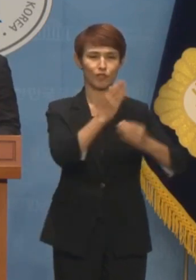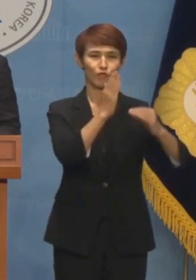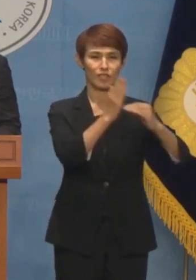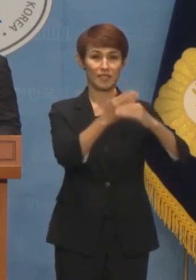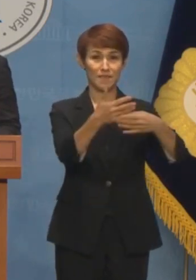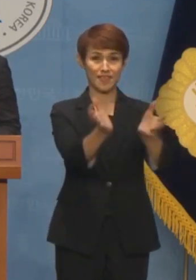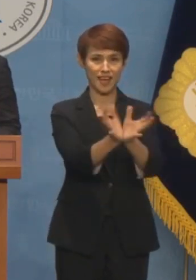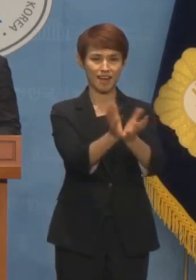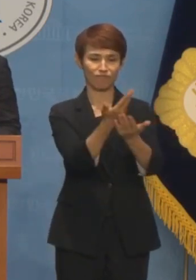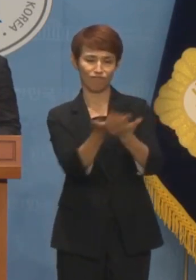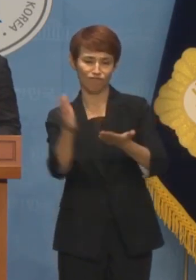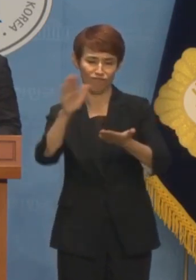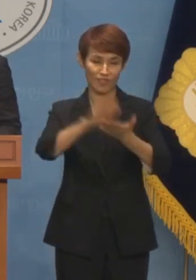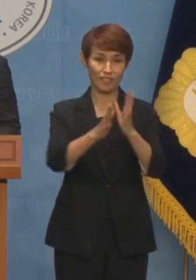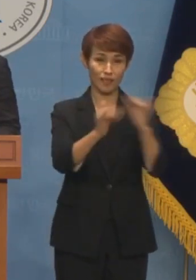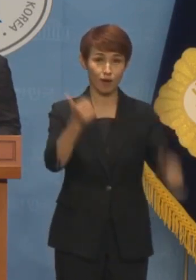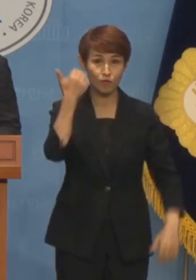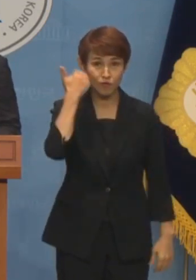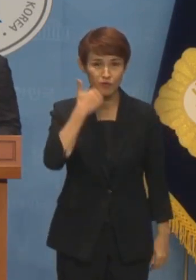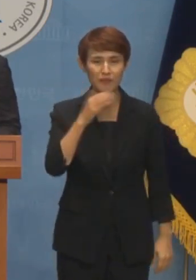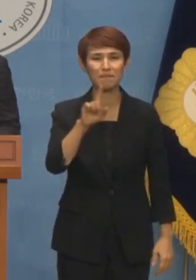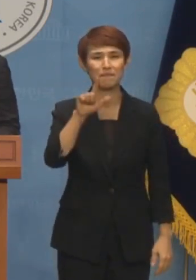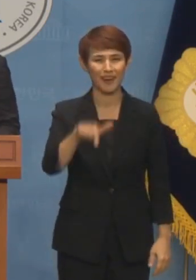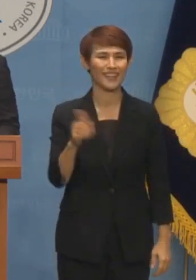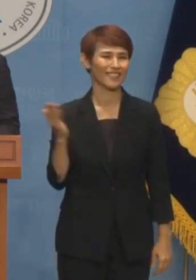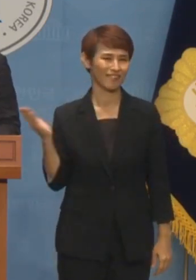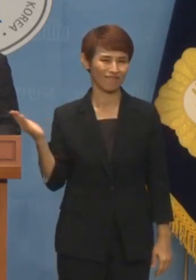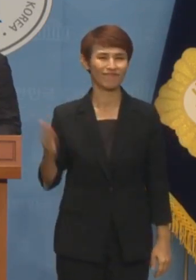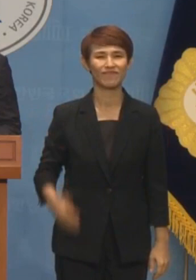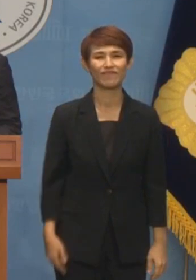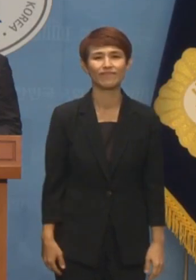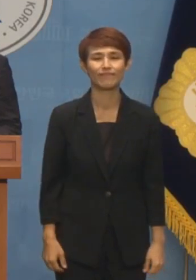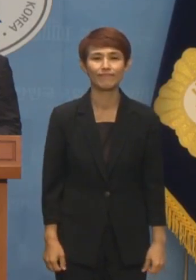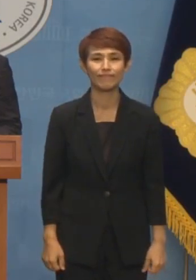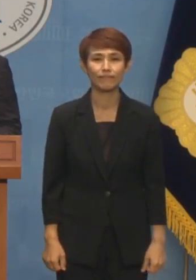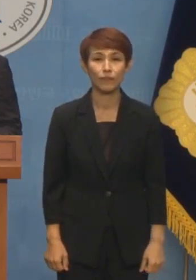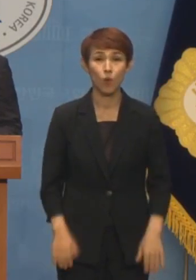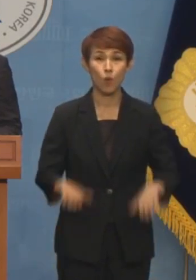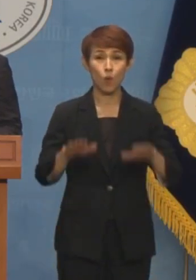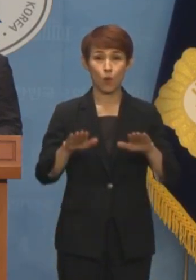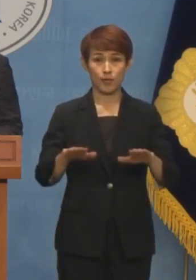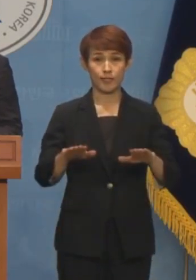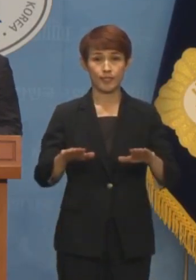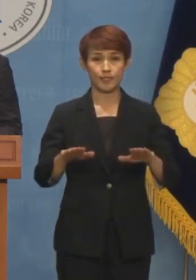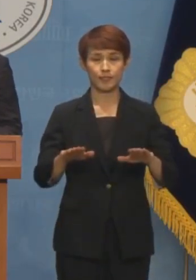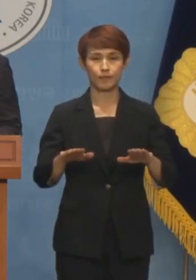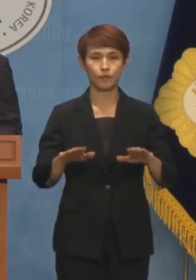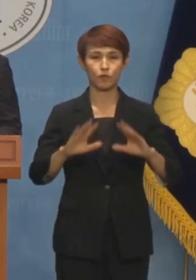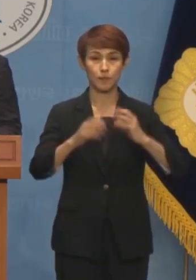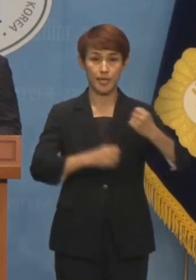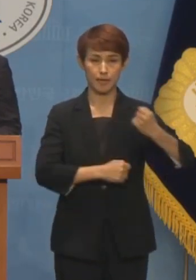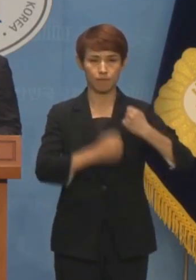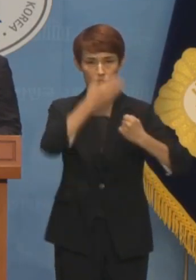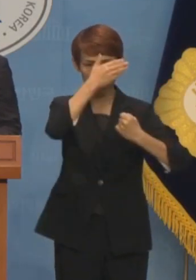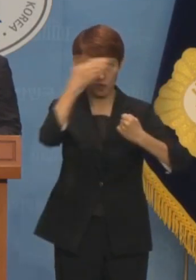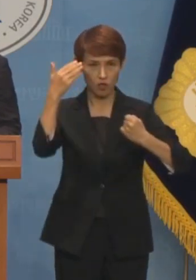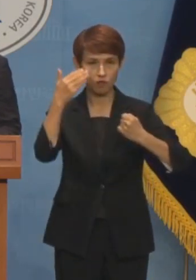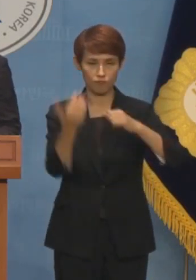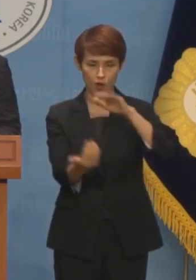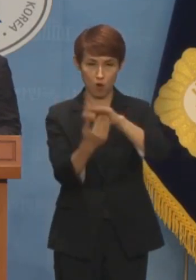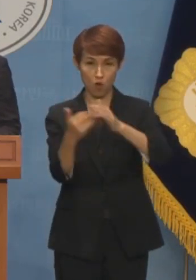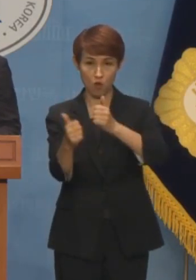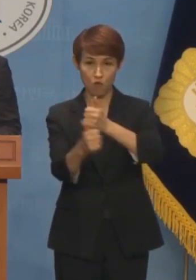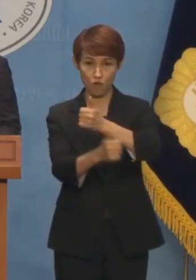정당으로 혁신시킬 사람 박준영입니다. 저는 오늘 이 자리에서 국민의힘 청년 최고위원